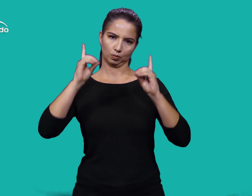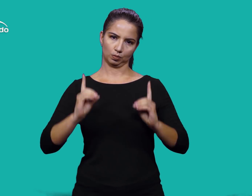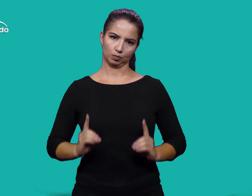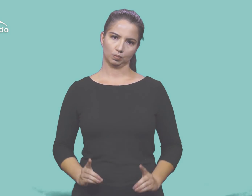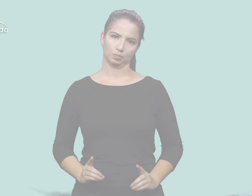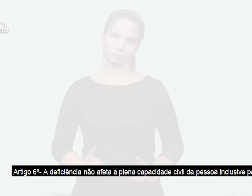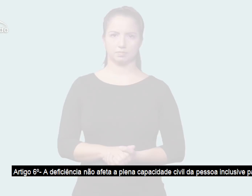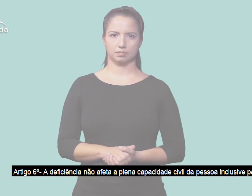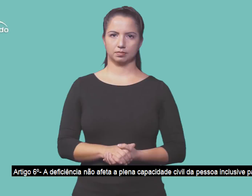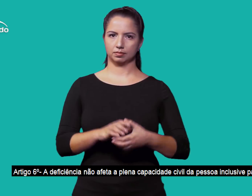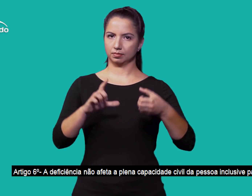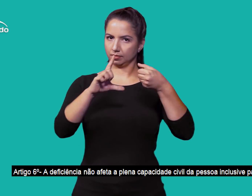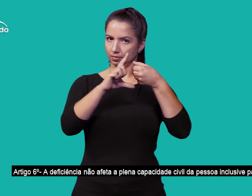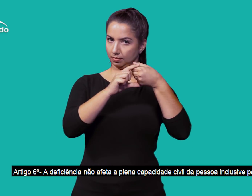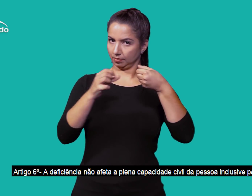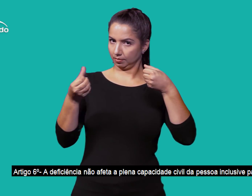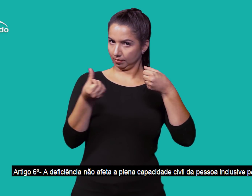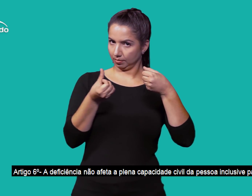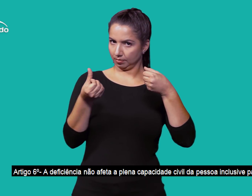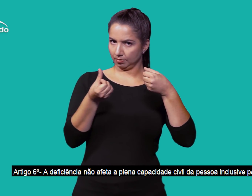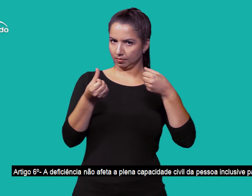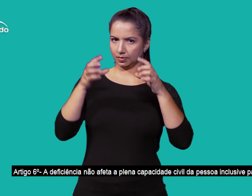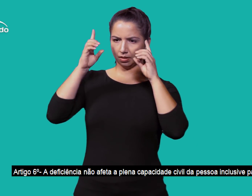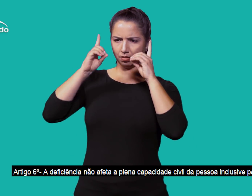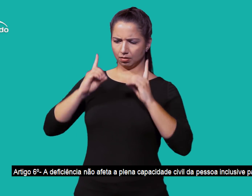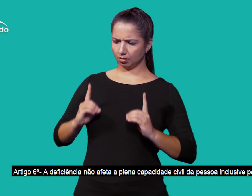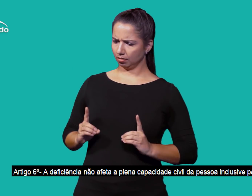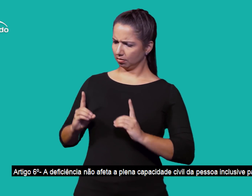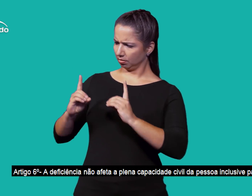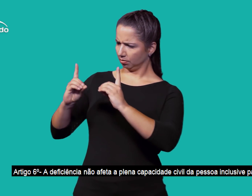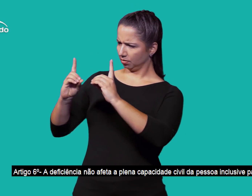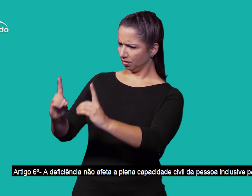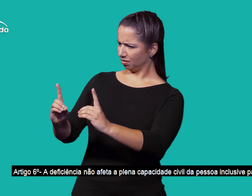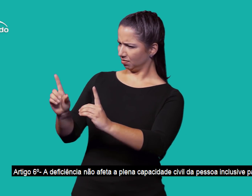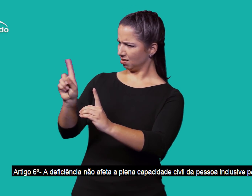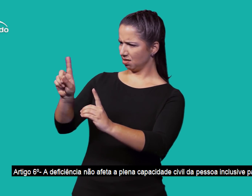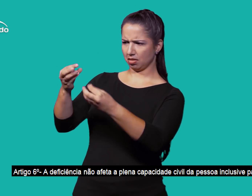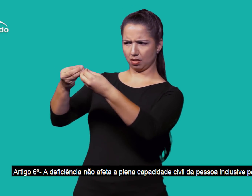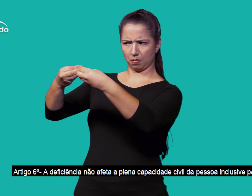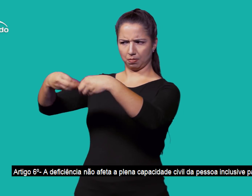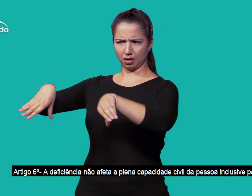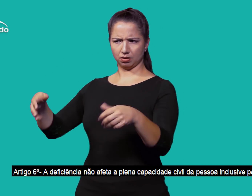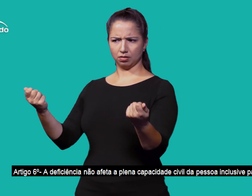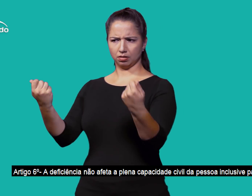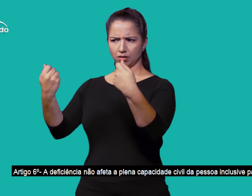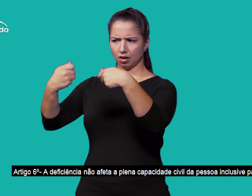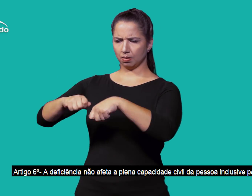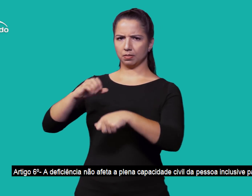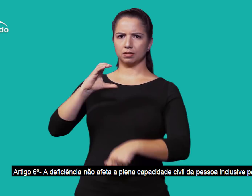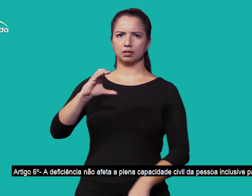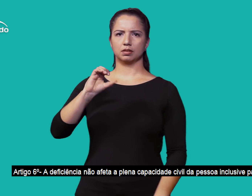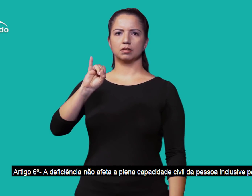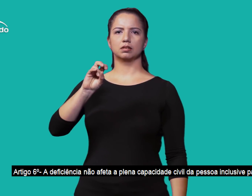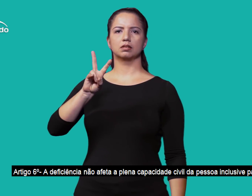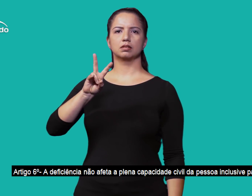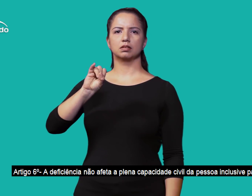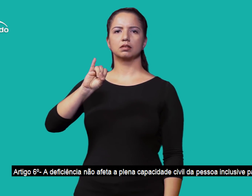artigo 6º a deficiência não afeta a plena capacidade civil da pessoa inclusive para